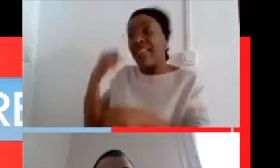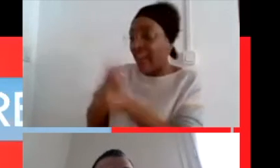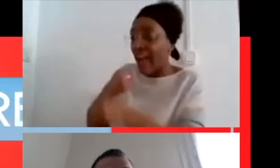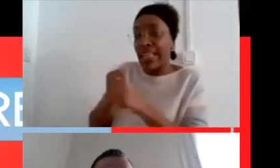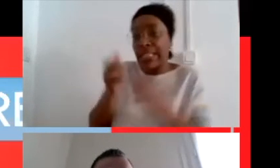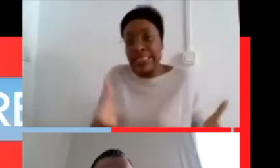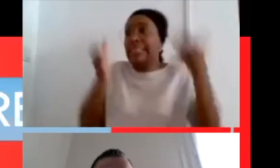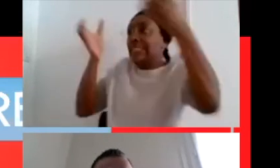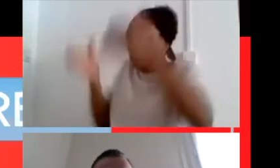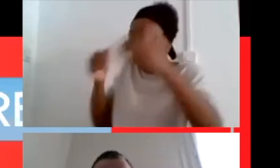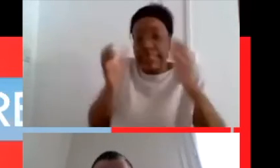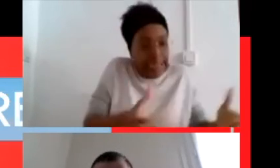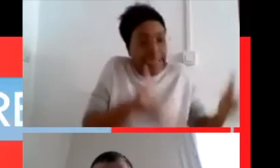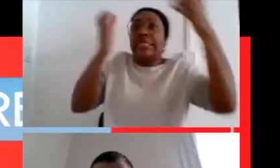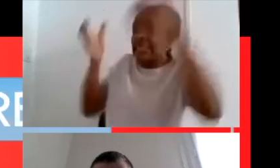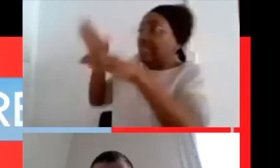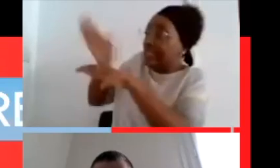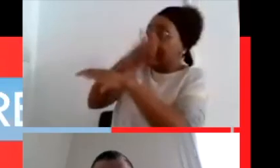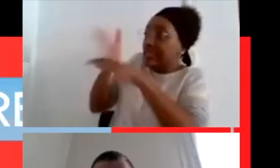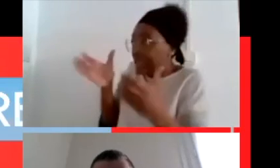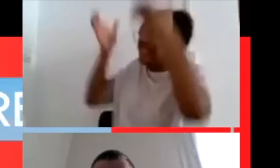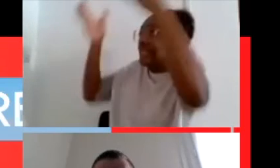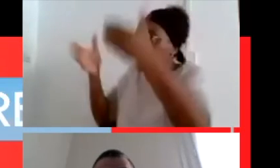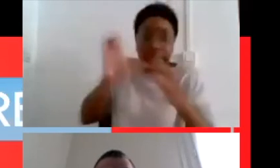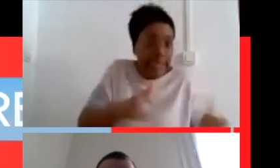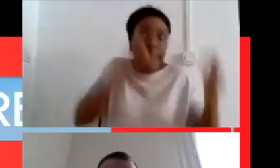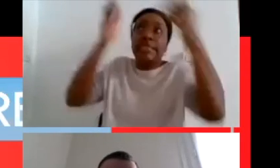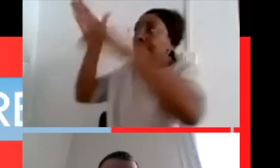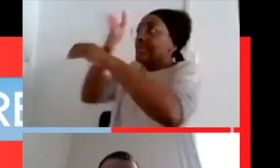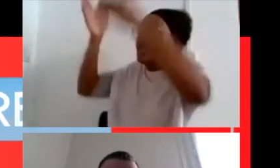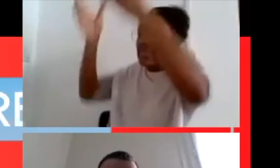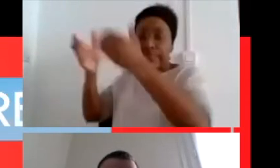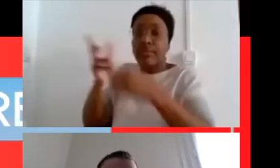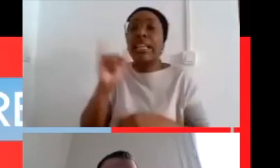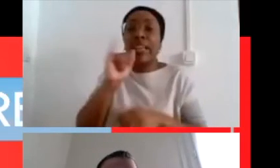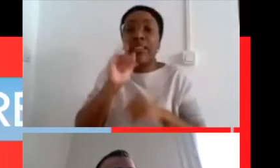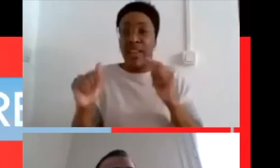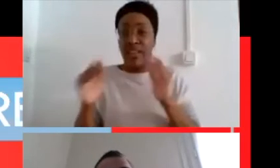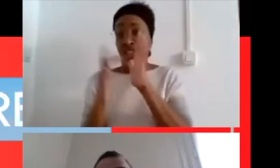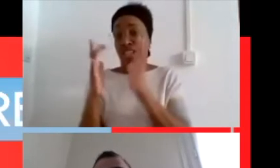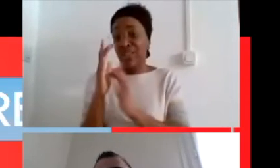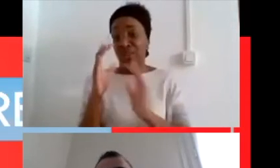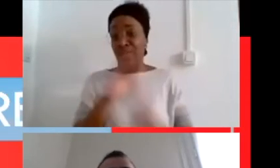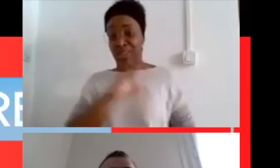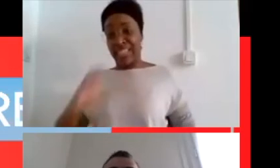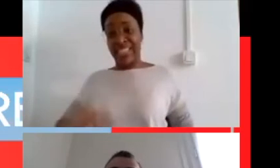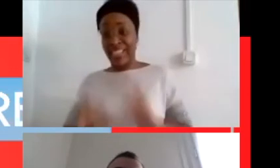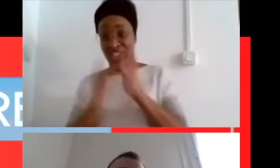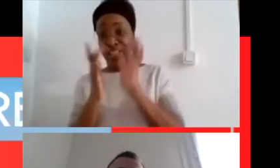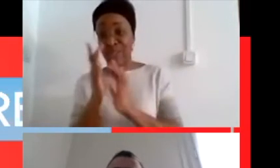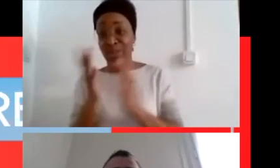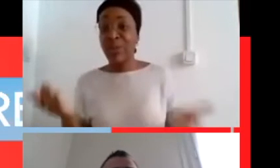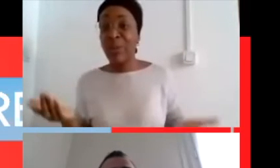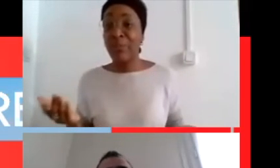bâtisseur, l'architecte, c'est Jésus-Christ. Lui sait comment faire avec nous. Et si aujourd'hui tu t'aperçois que dans ta vie, ouais,